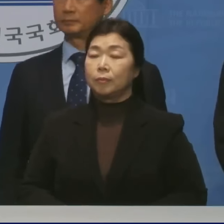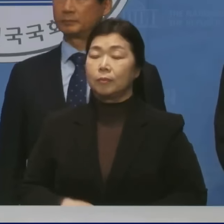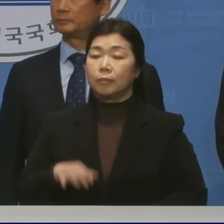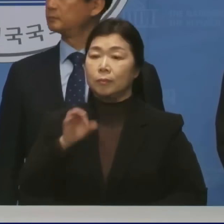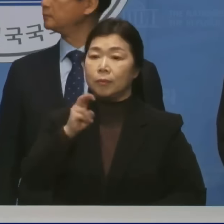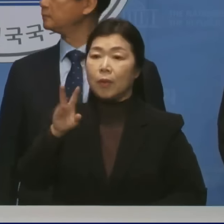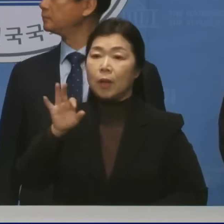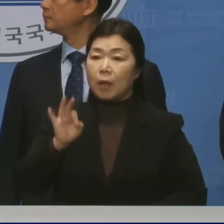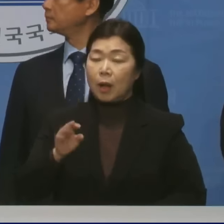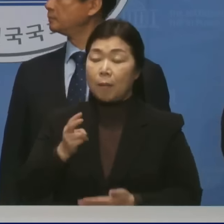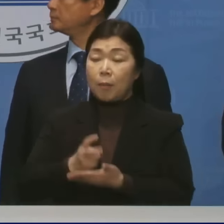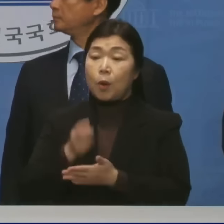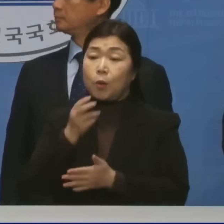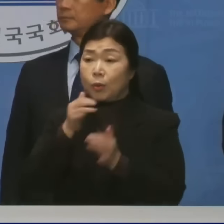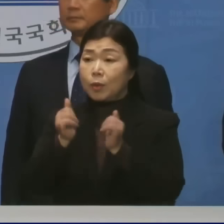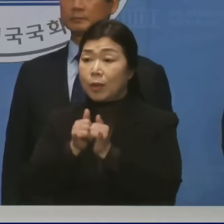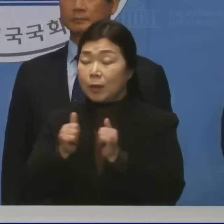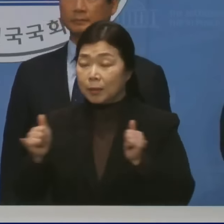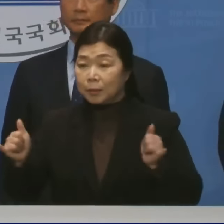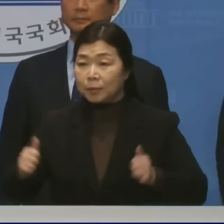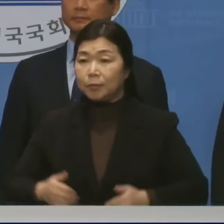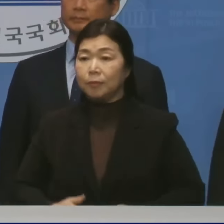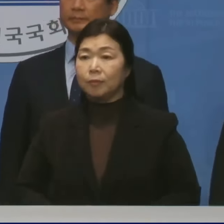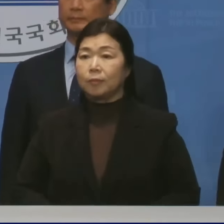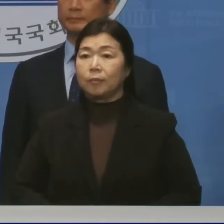양분남 변호사십니다.